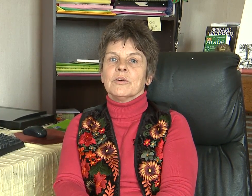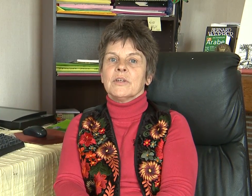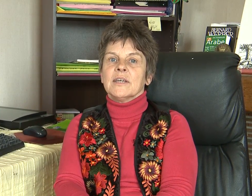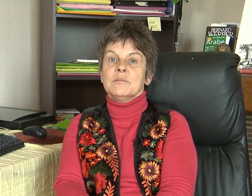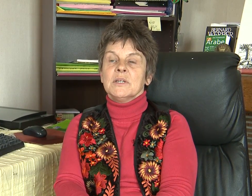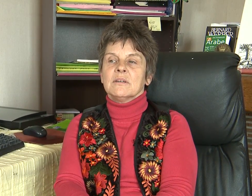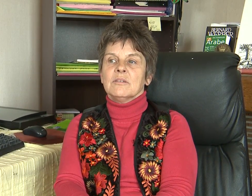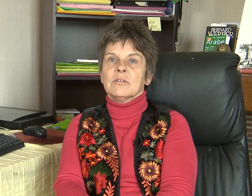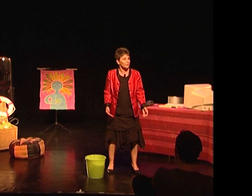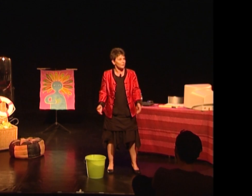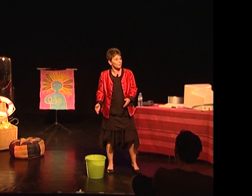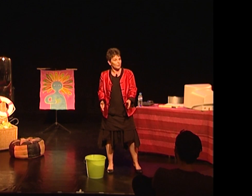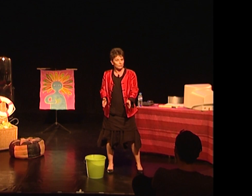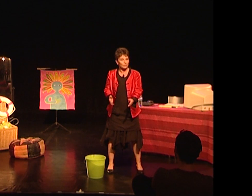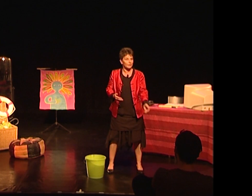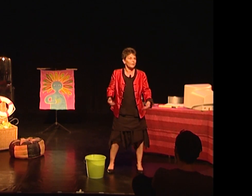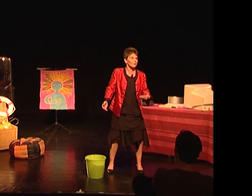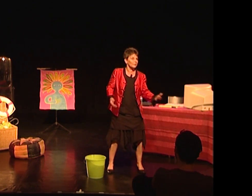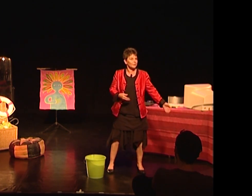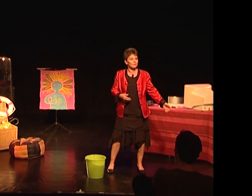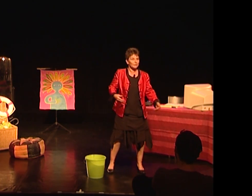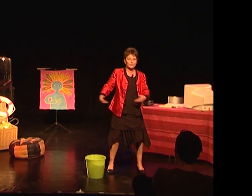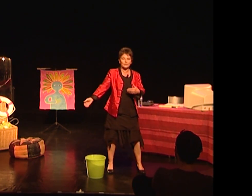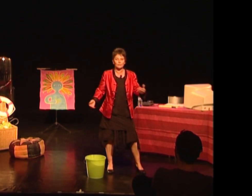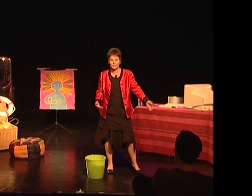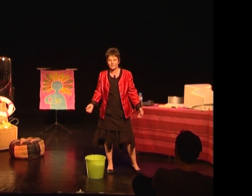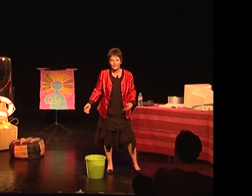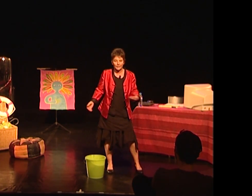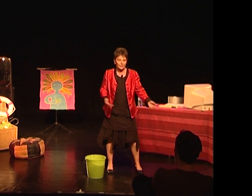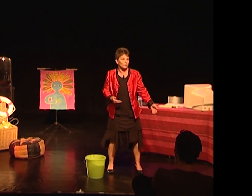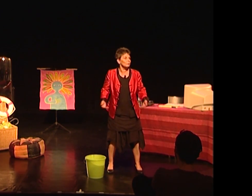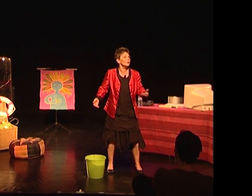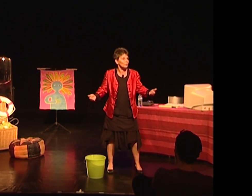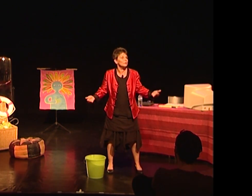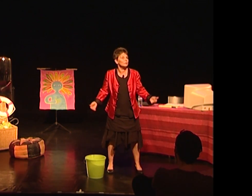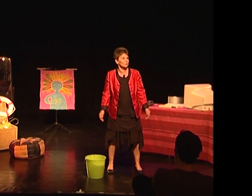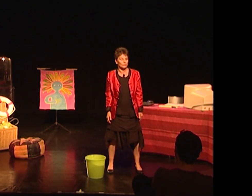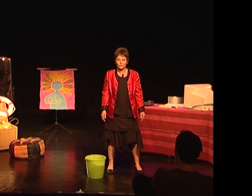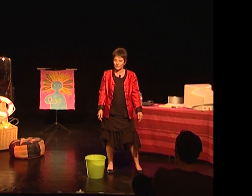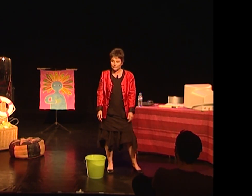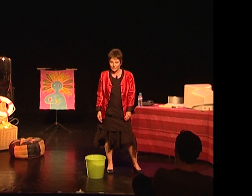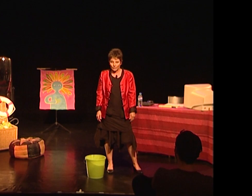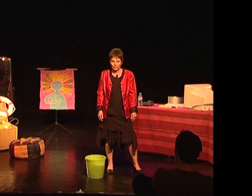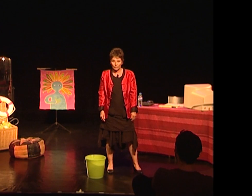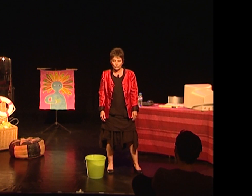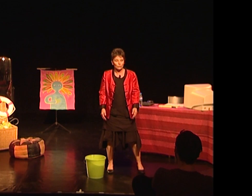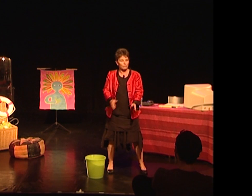conférence académique d'avant. La gesticulation, c'est entre la conférence et le spectacle, et donc on a aussi le cul entre deux chaises, entre le froid et le